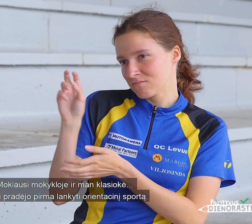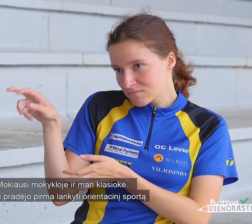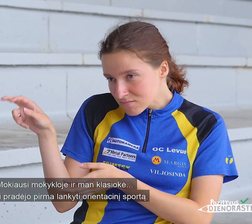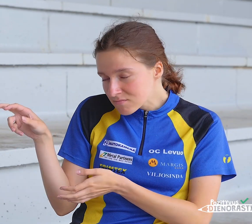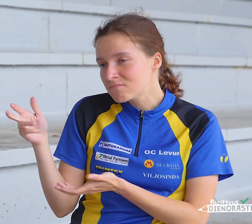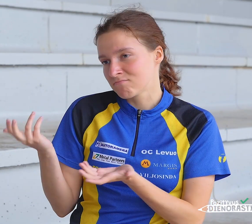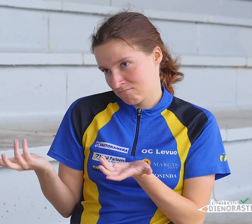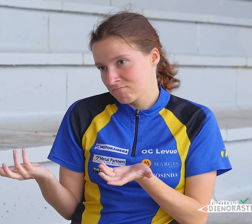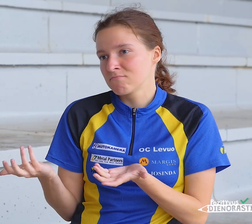sportą.